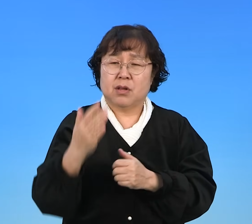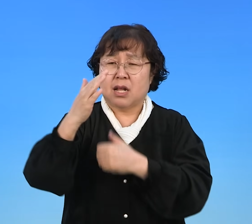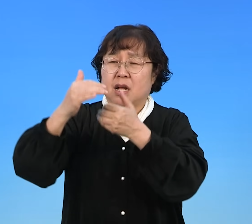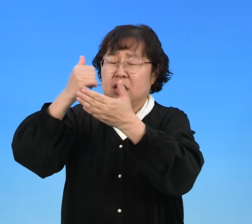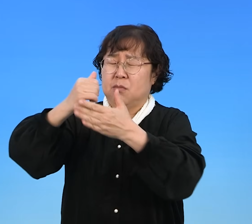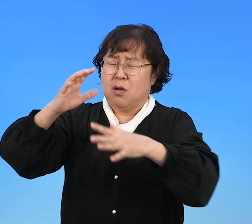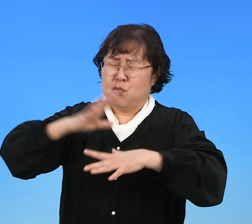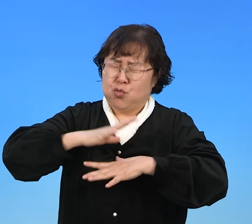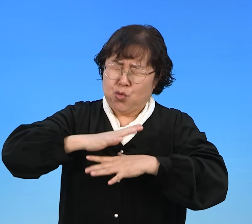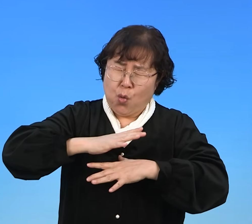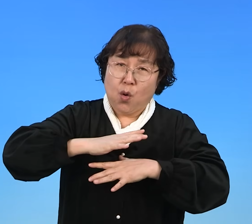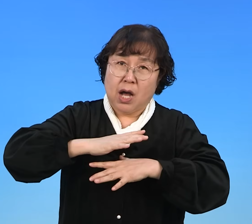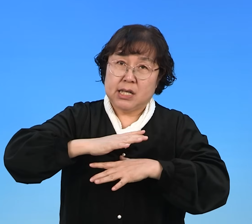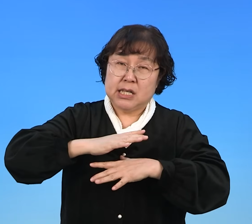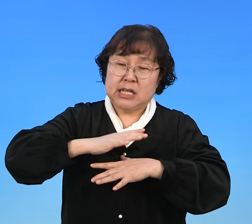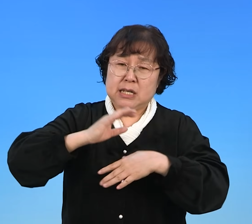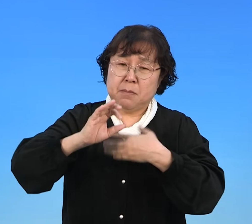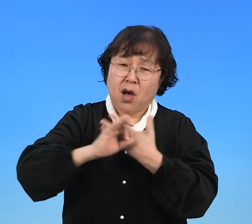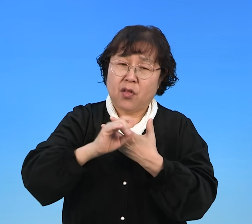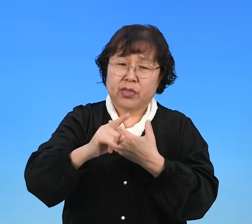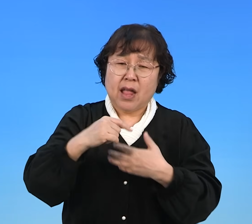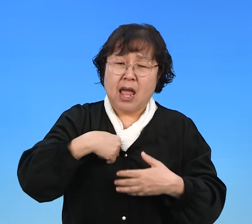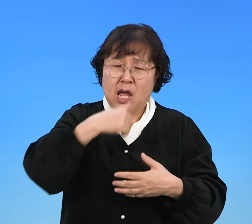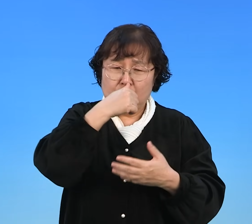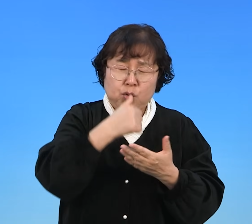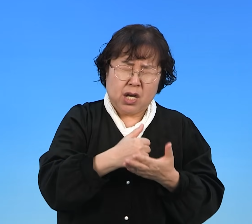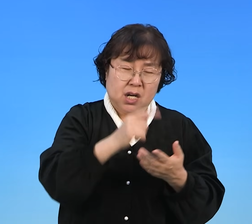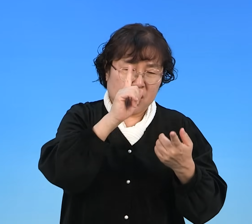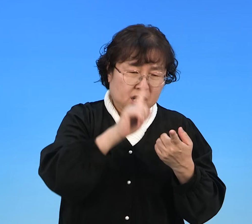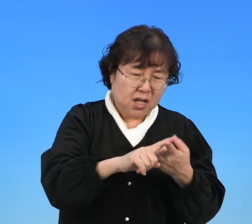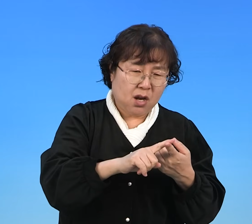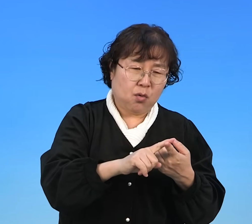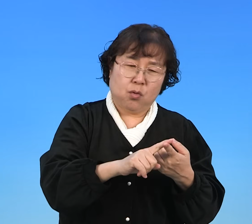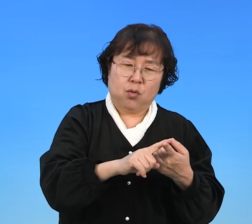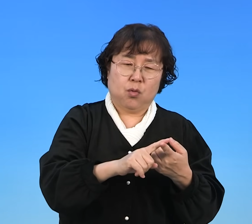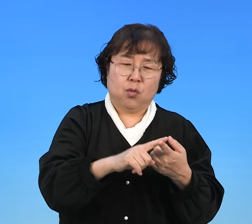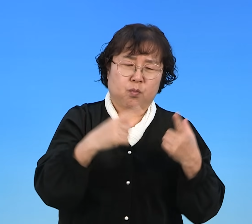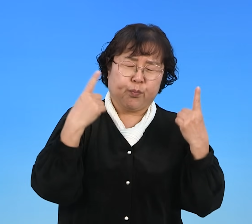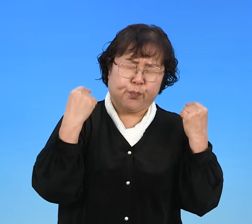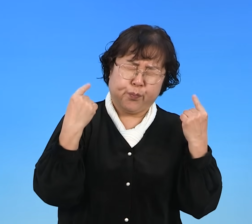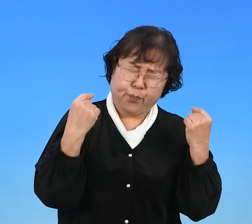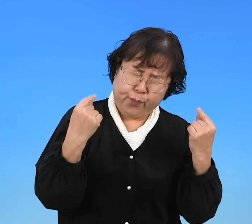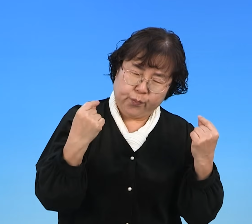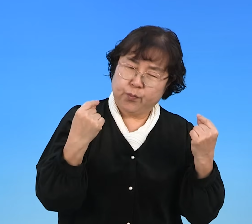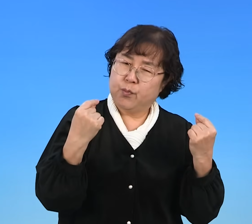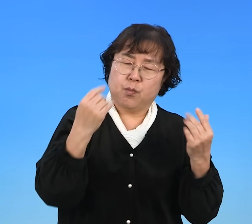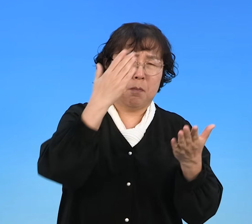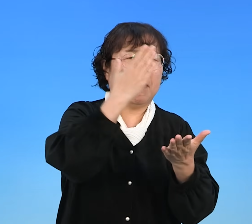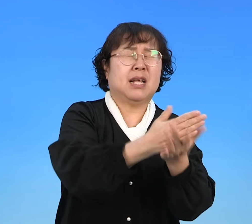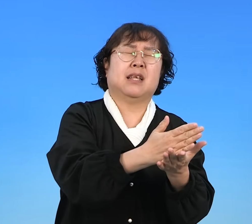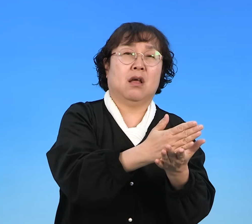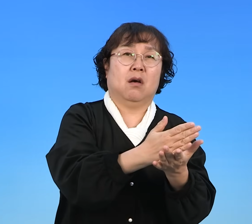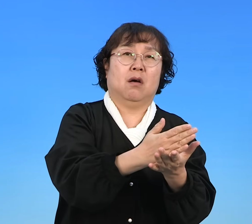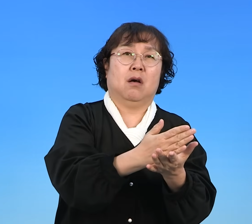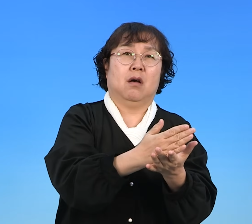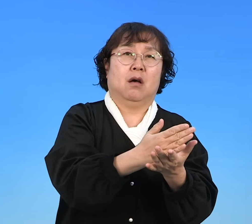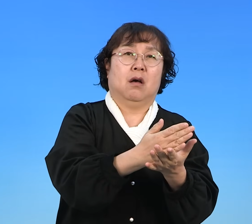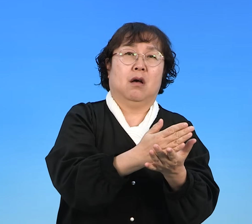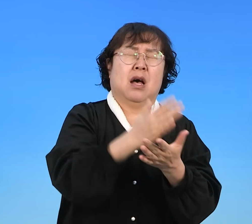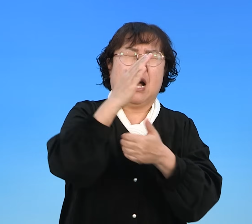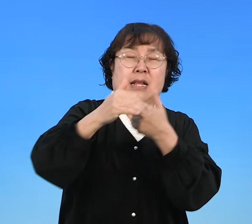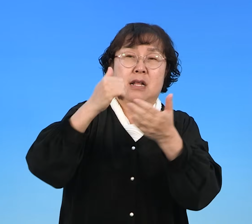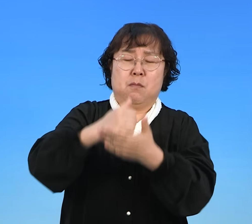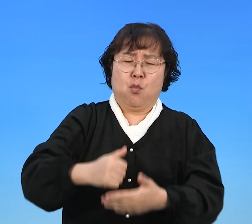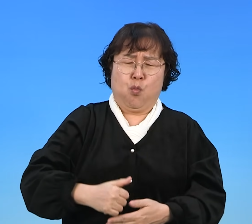하나님 두려워하시면 그거 계속 하시면 안 됩니다. 하나님 두려워하시면 그 하나님이 노여워하실